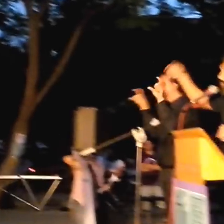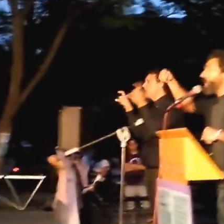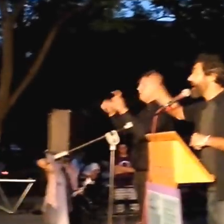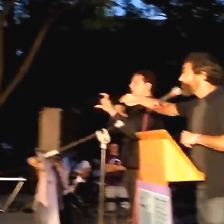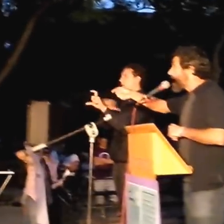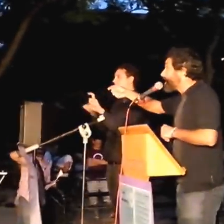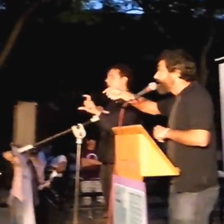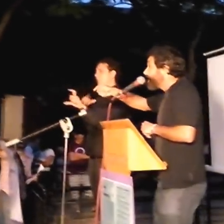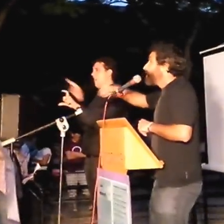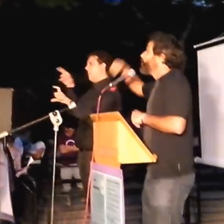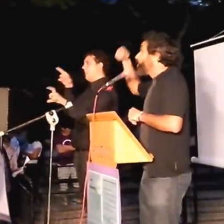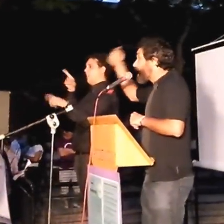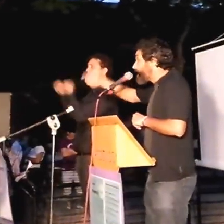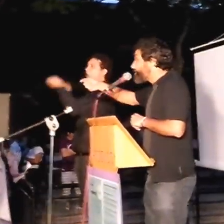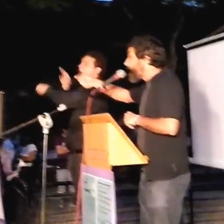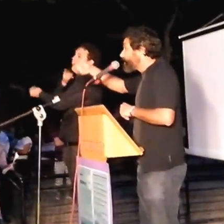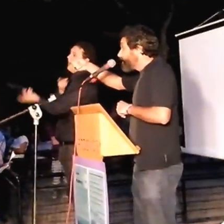privada